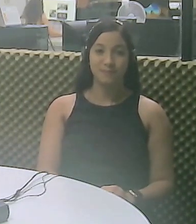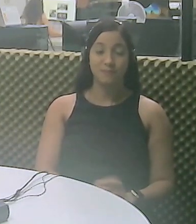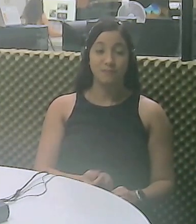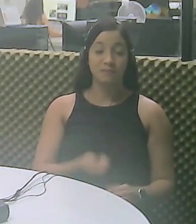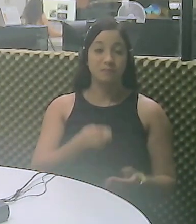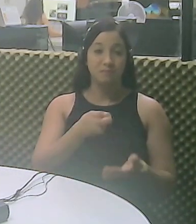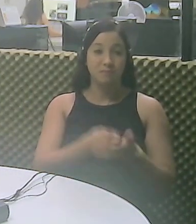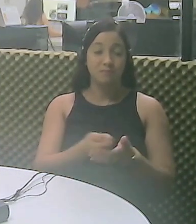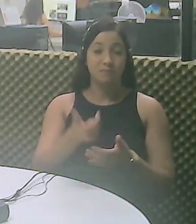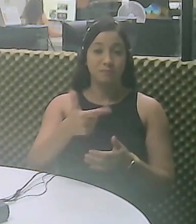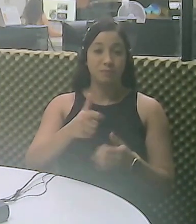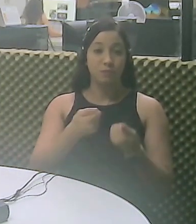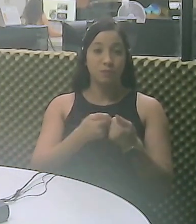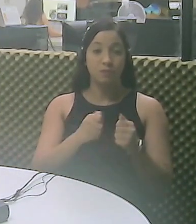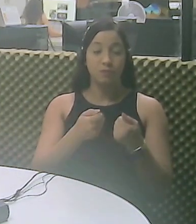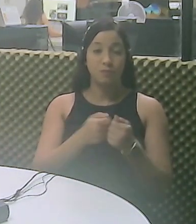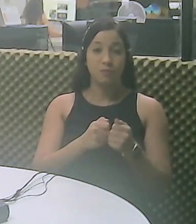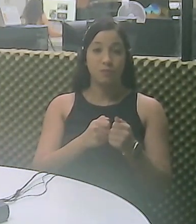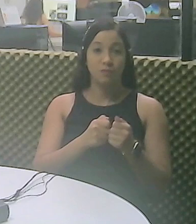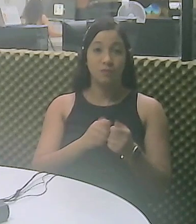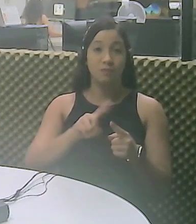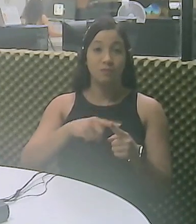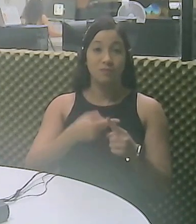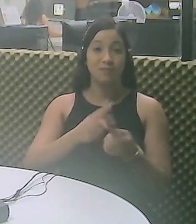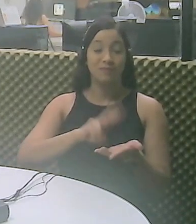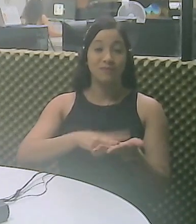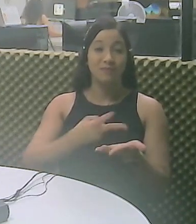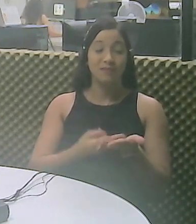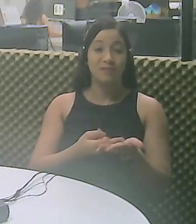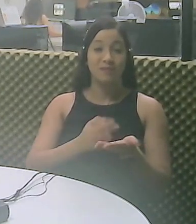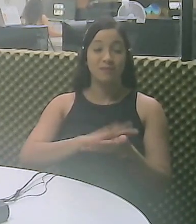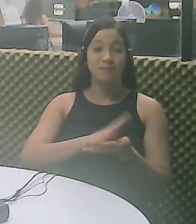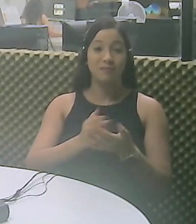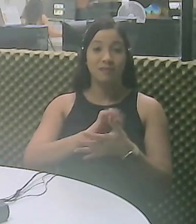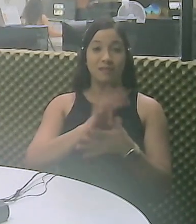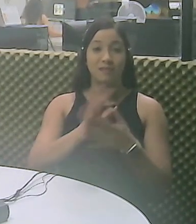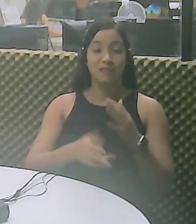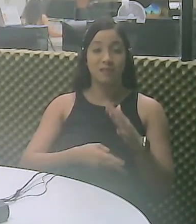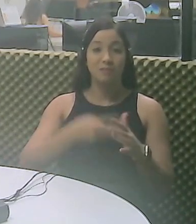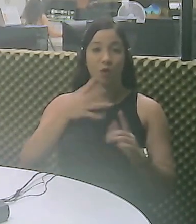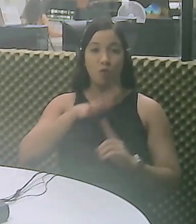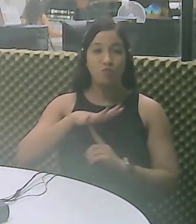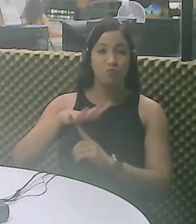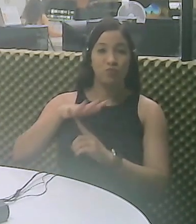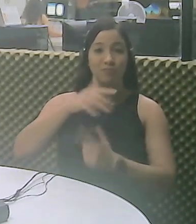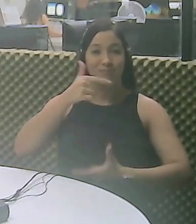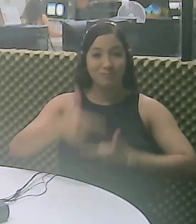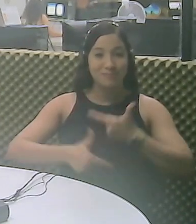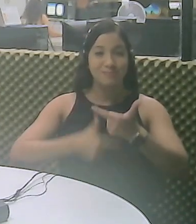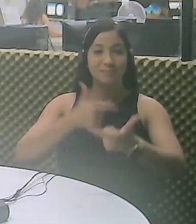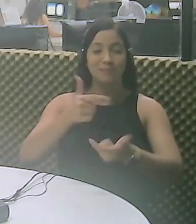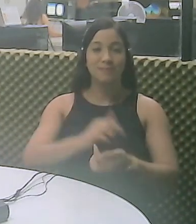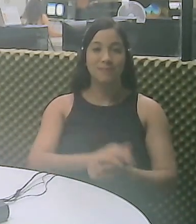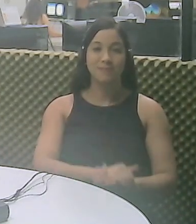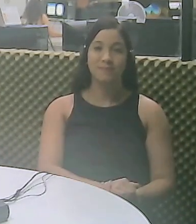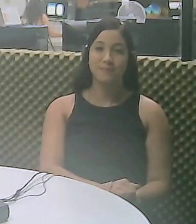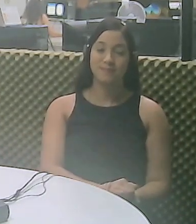Reembolso no transporte público e intérpretes de Libras serão disponibilizados no segundo mega feirão de empregos.